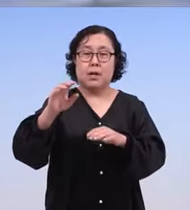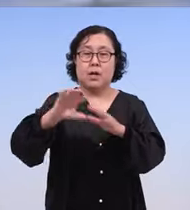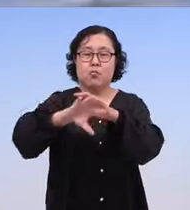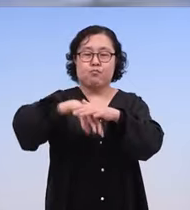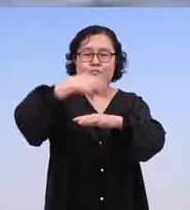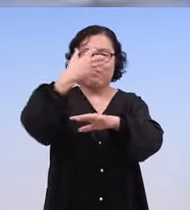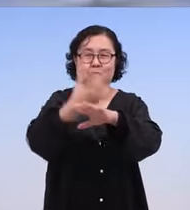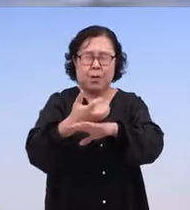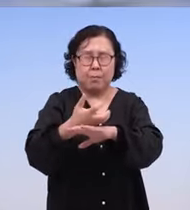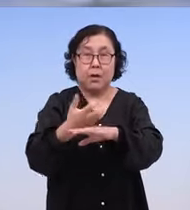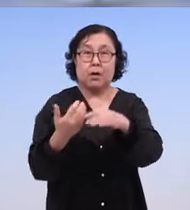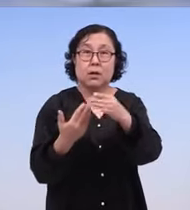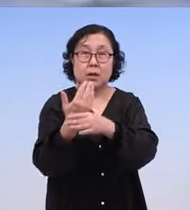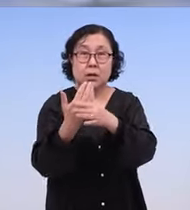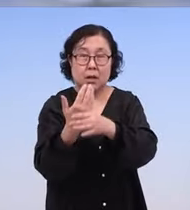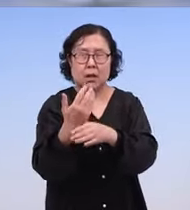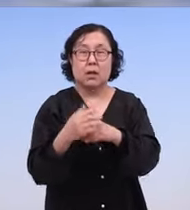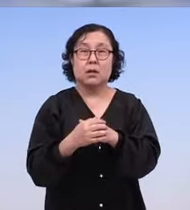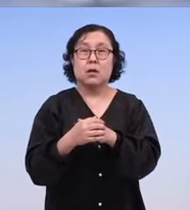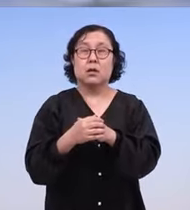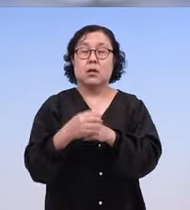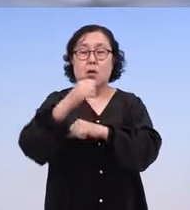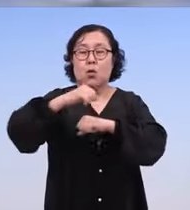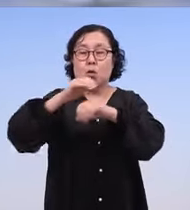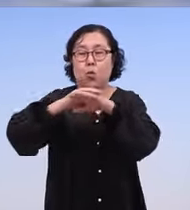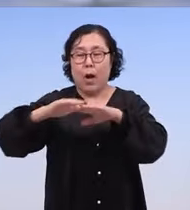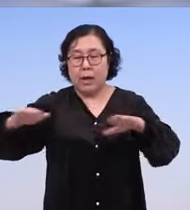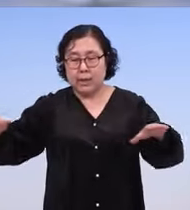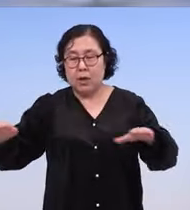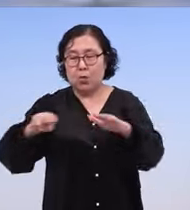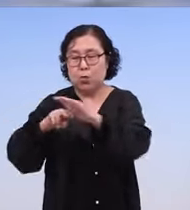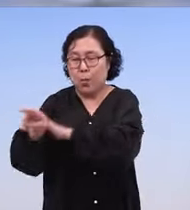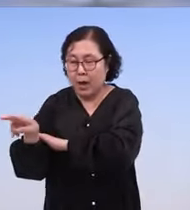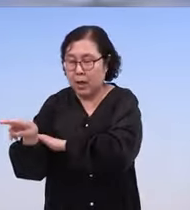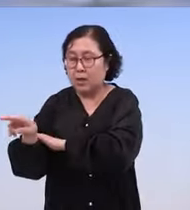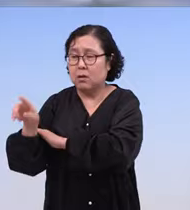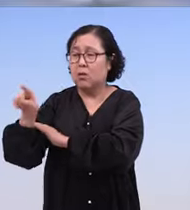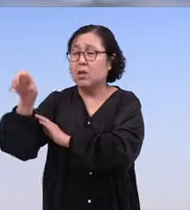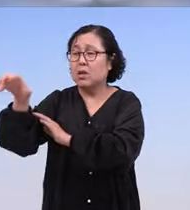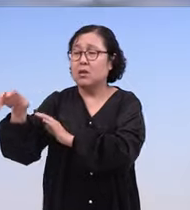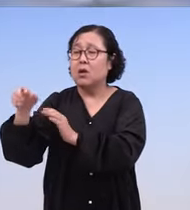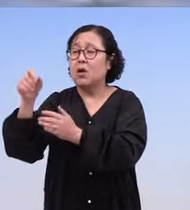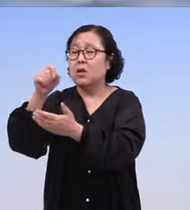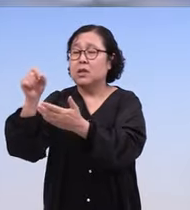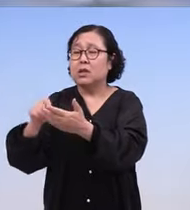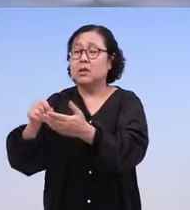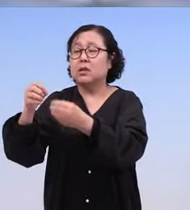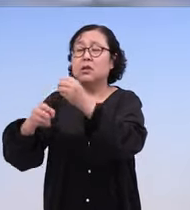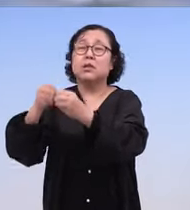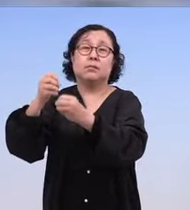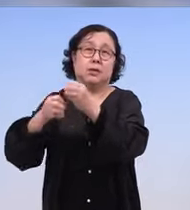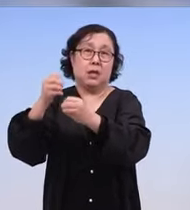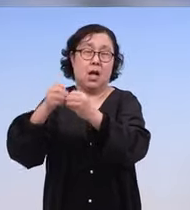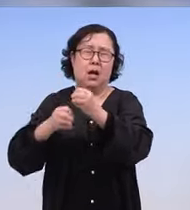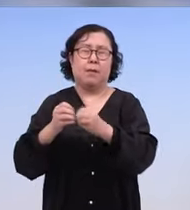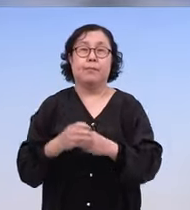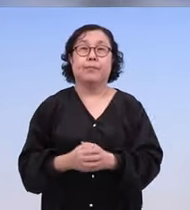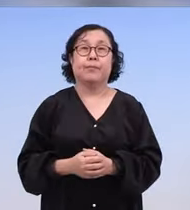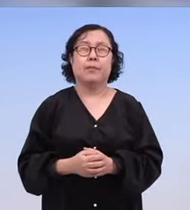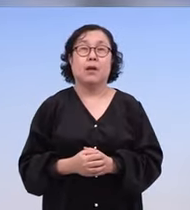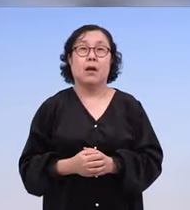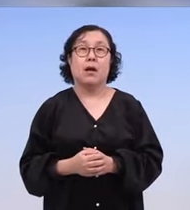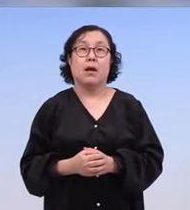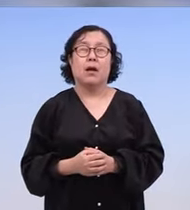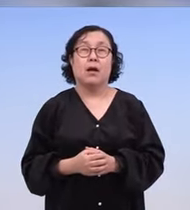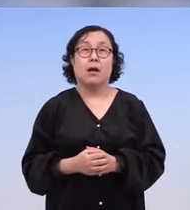반역을 일으켜가지고 지금 광야로 피신해서 쓴 시예요. 그런데 여러분, 제가 시편 63편을